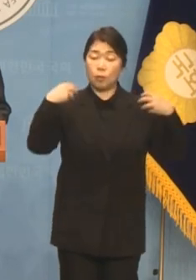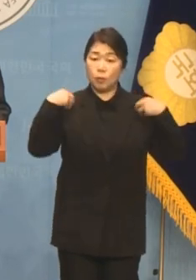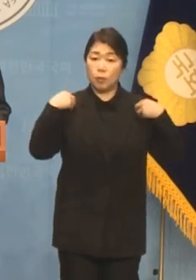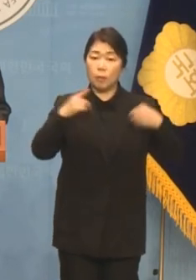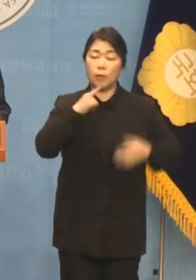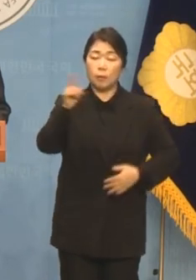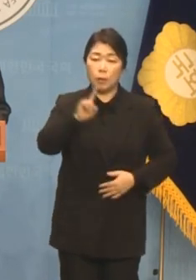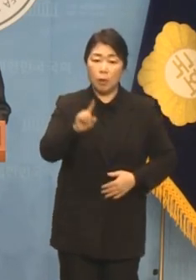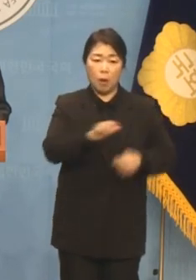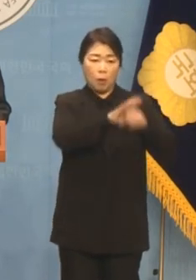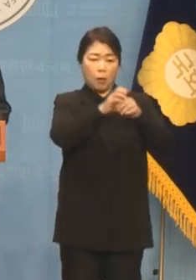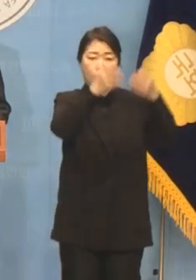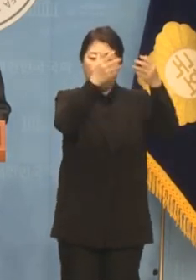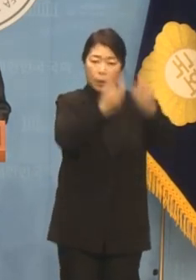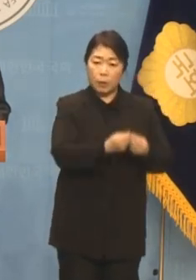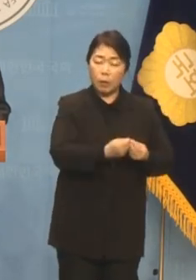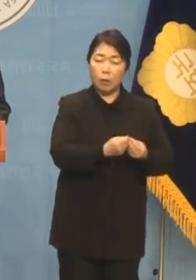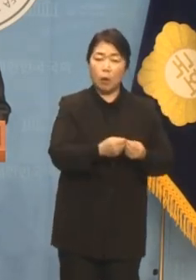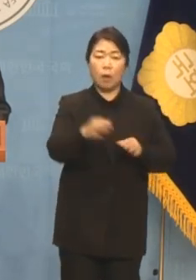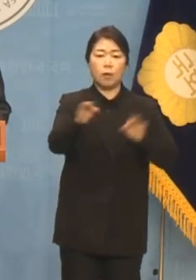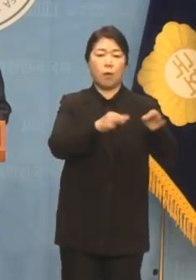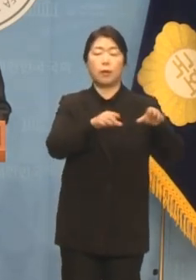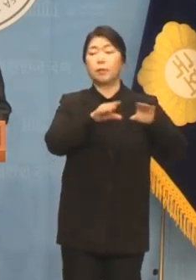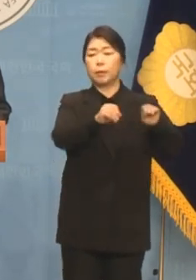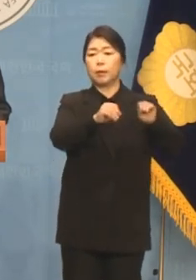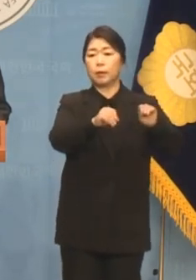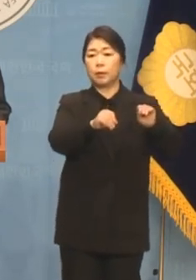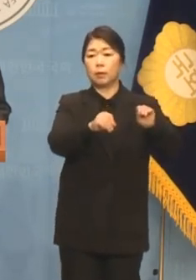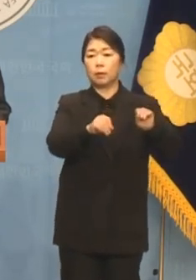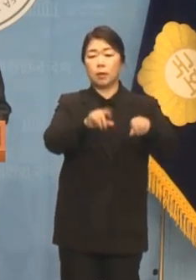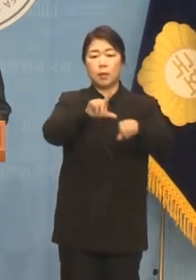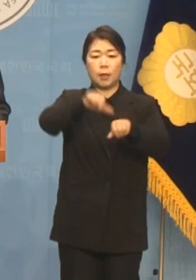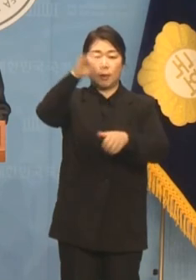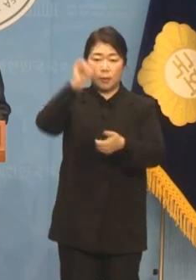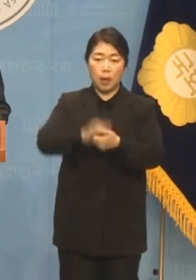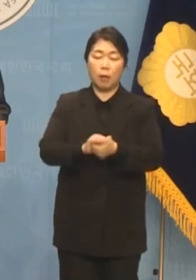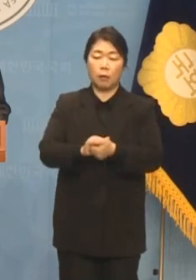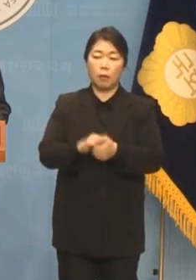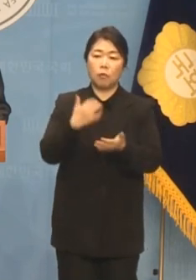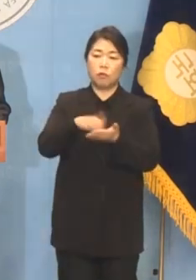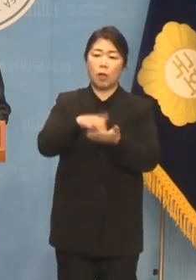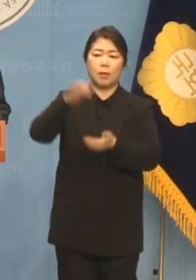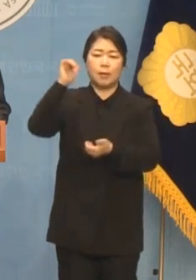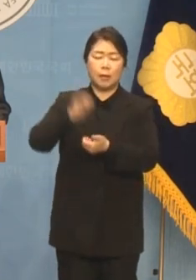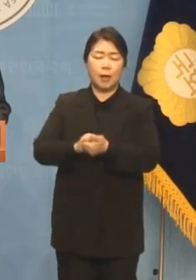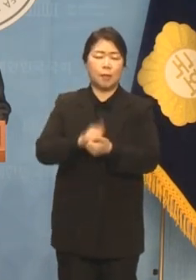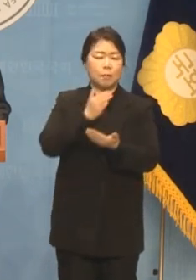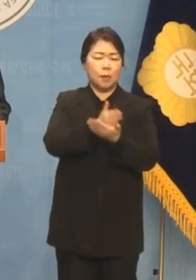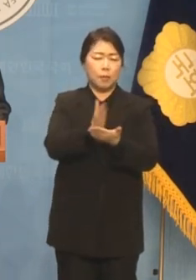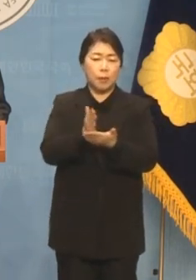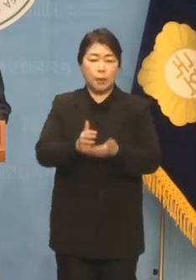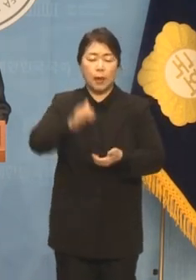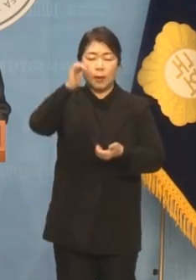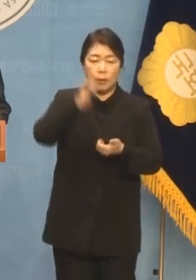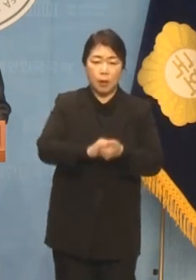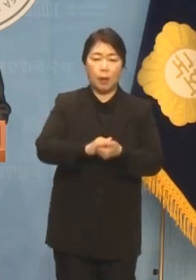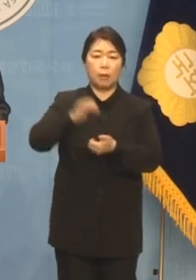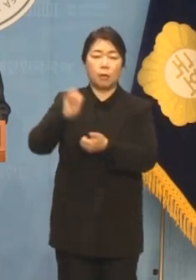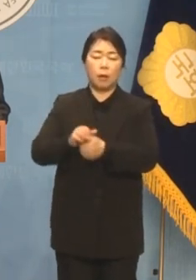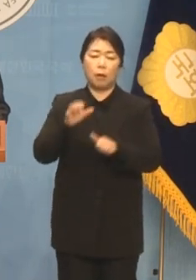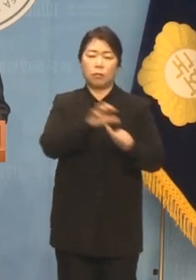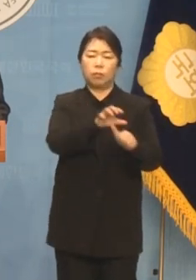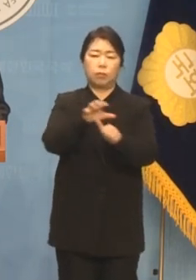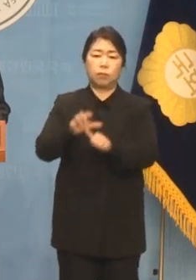코로나 사태를 빌미로 영업 금지 시간제한 인원 제한등 온갖 다양한